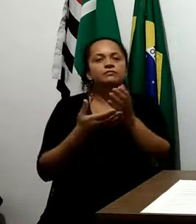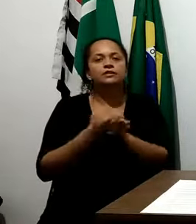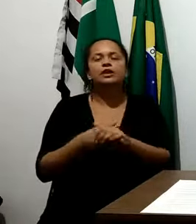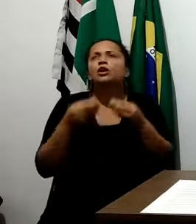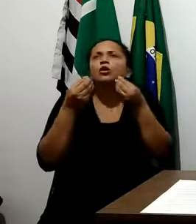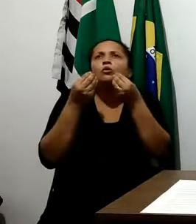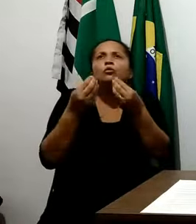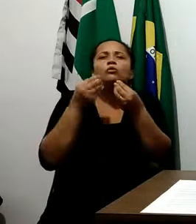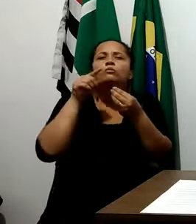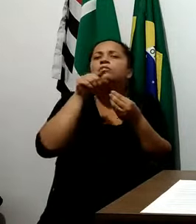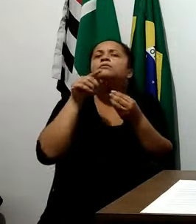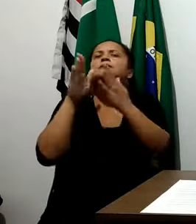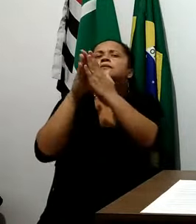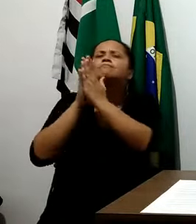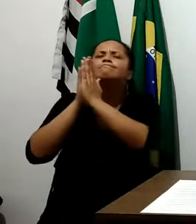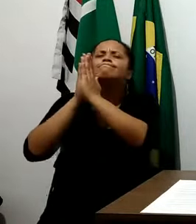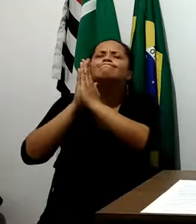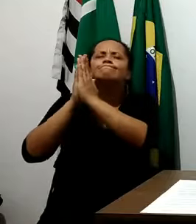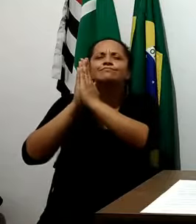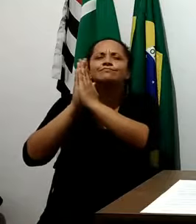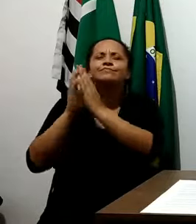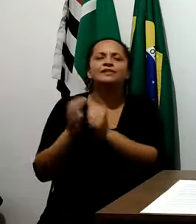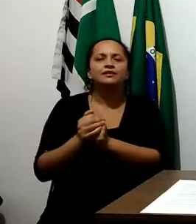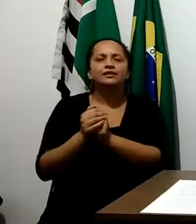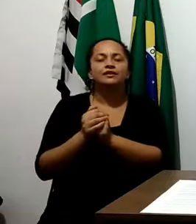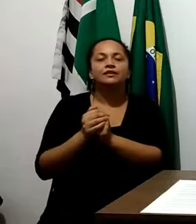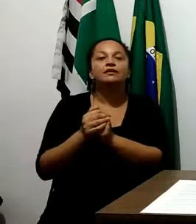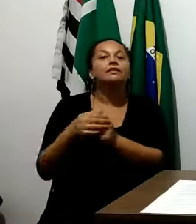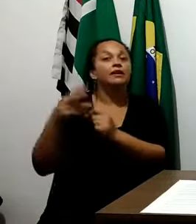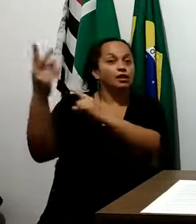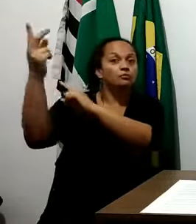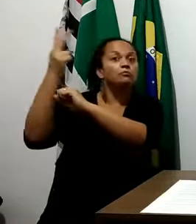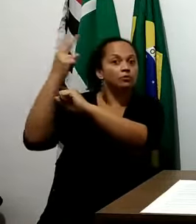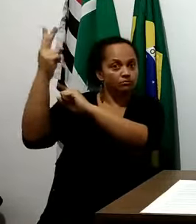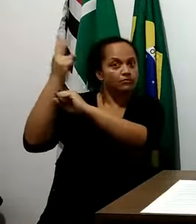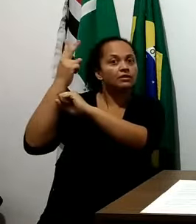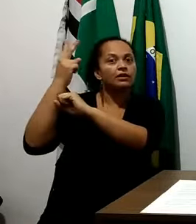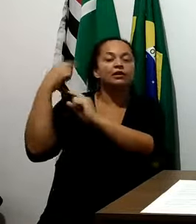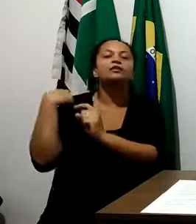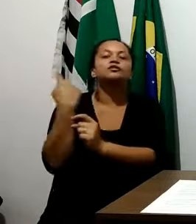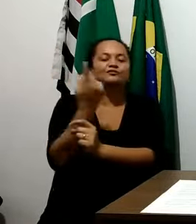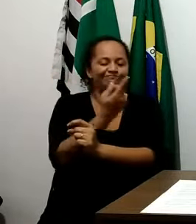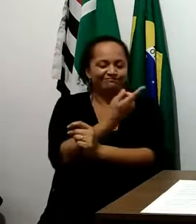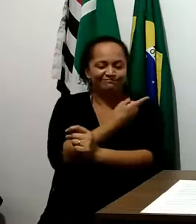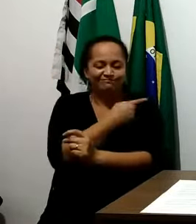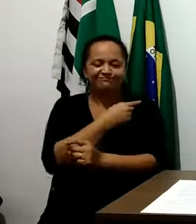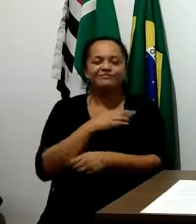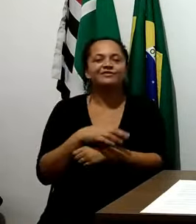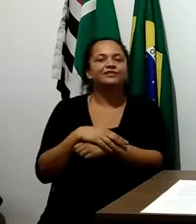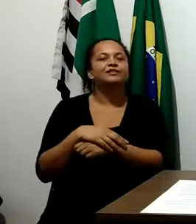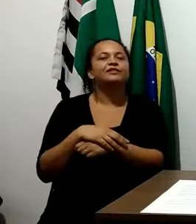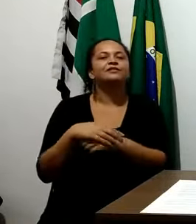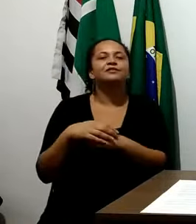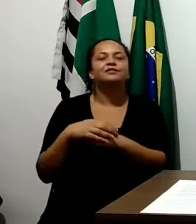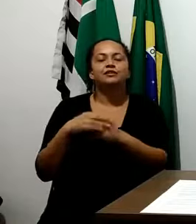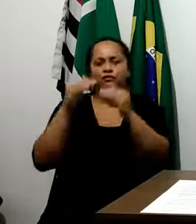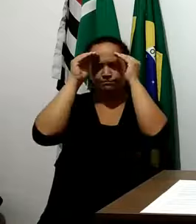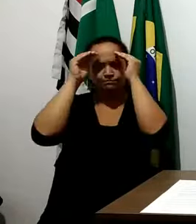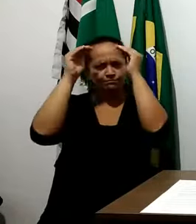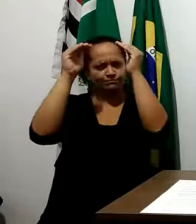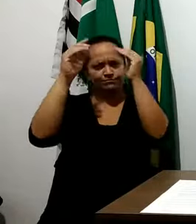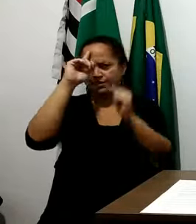essa arma e essa forma de proteção tão grande que nós temos disponível em nossas mãos, essa autoridade que está